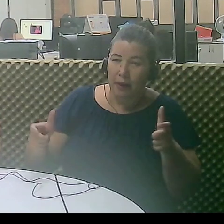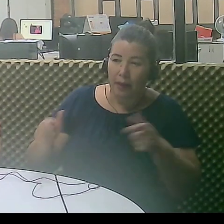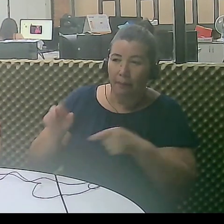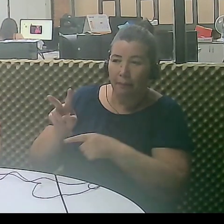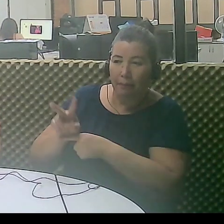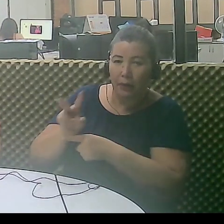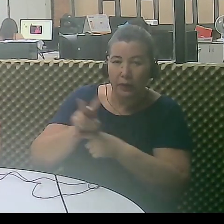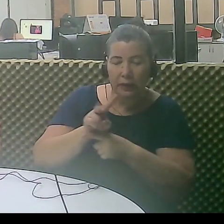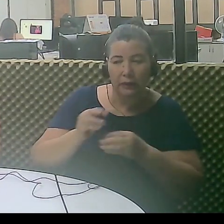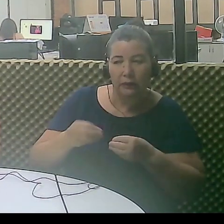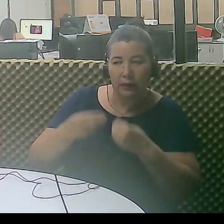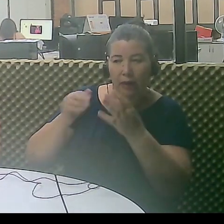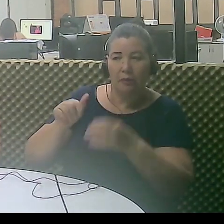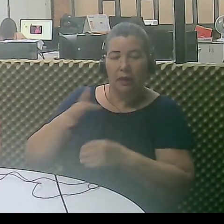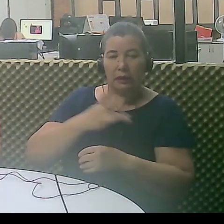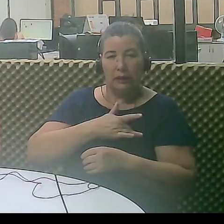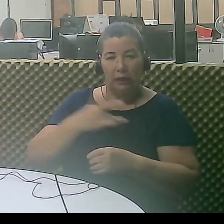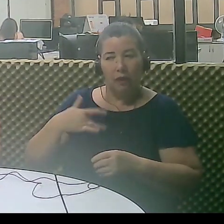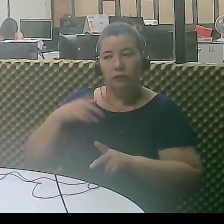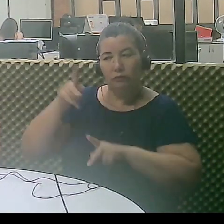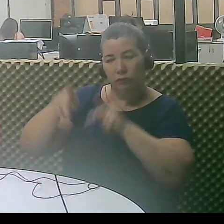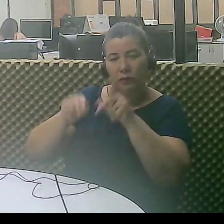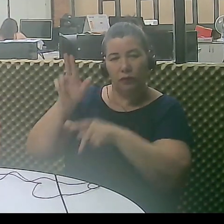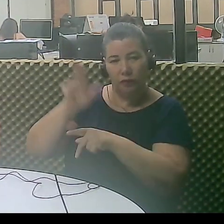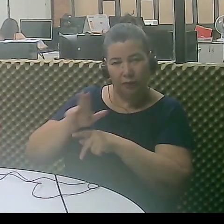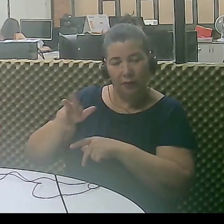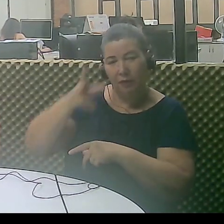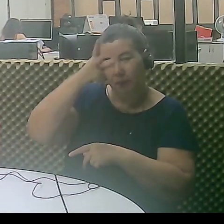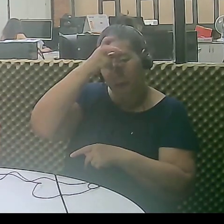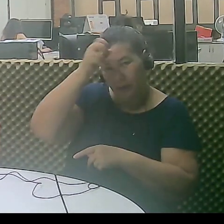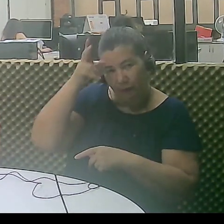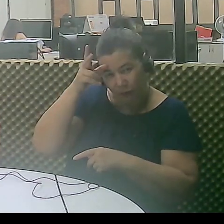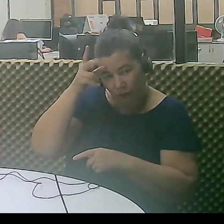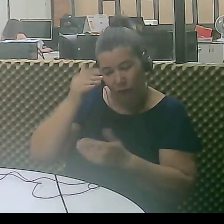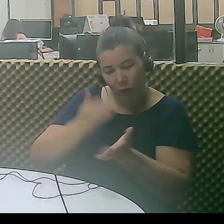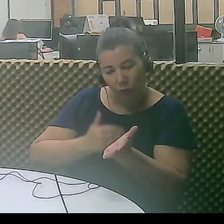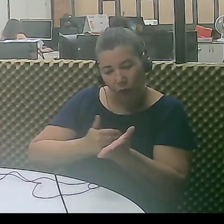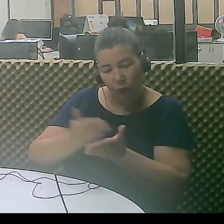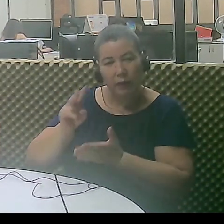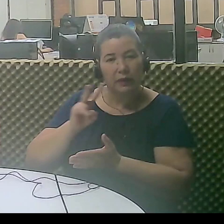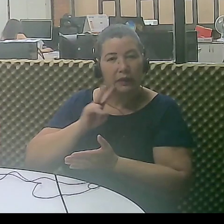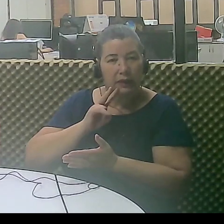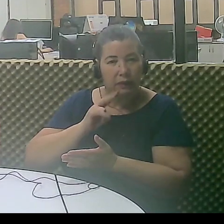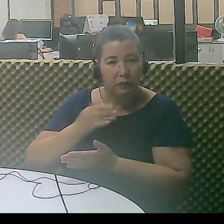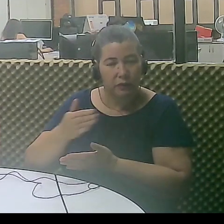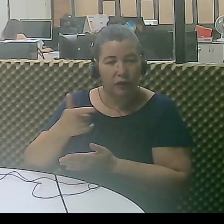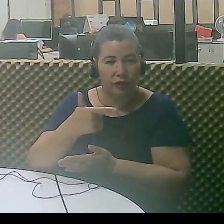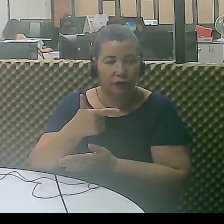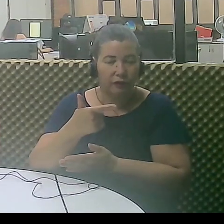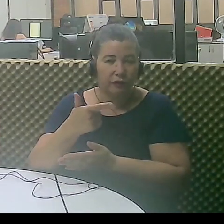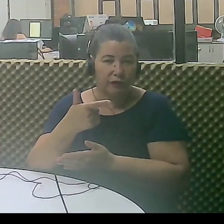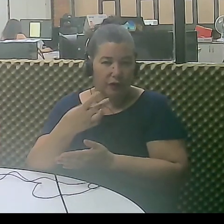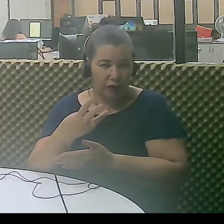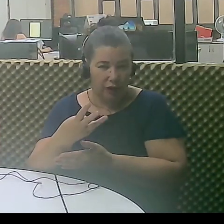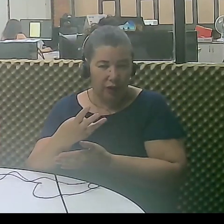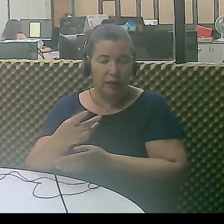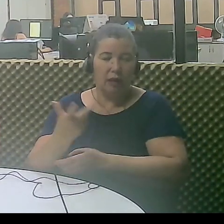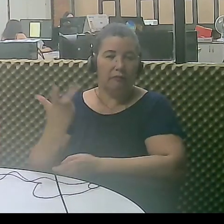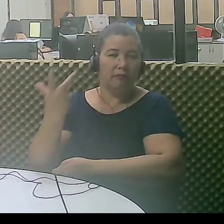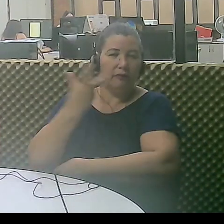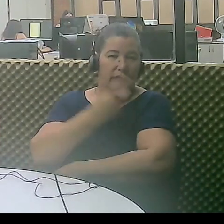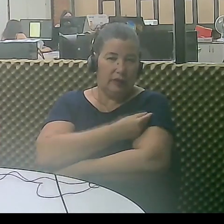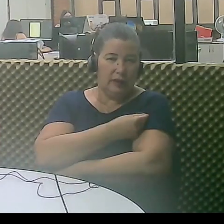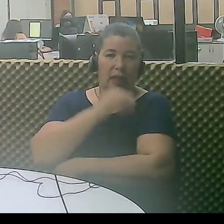e garantir mais saúde à população, a Prefeitura de Uberlândia inicia na próxima segunda-feira, dia 23, a campanha de multivacinação